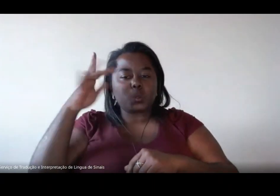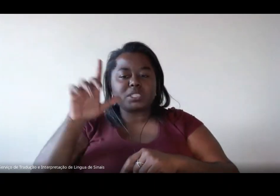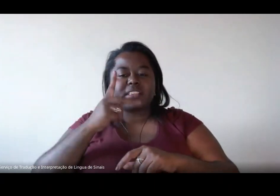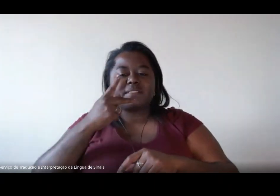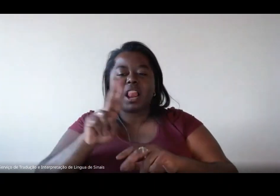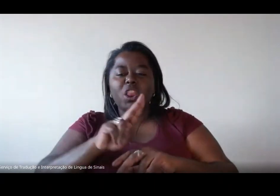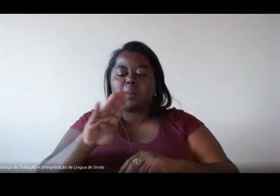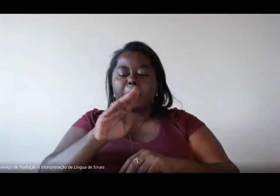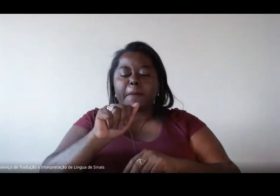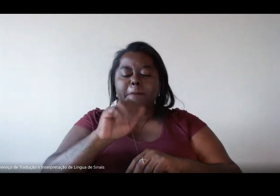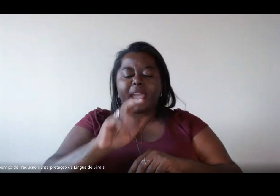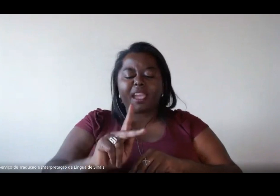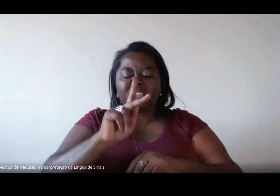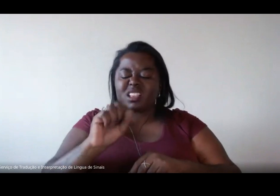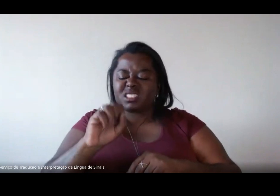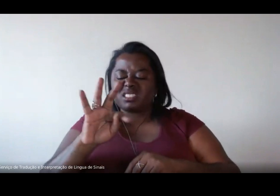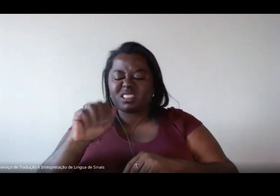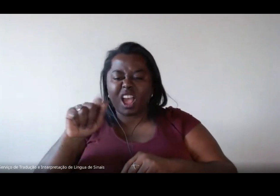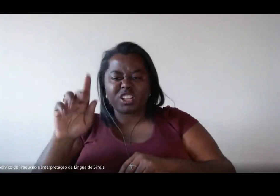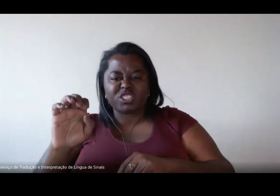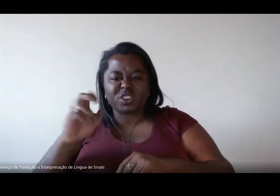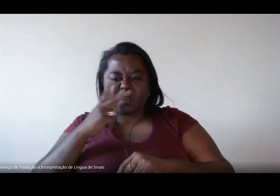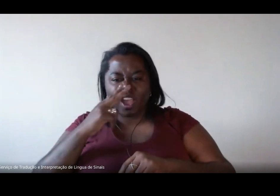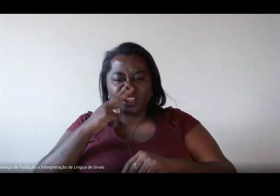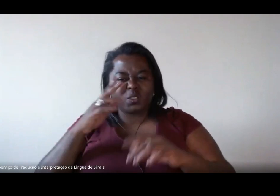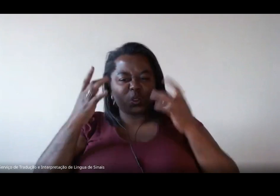Eu não sei falar aquele nome chique, backstage, né? Como é que é?